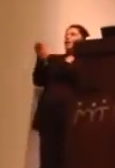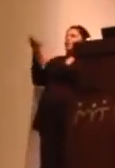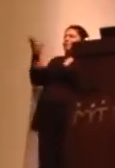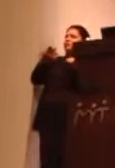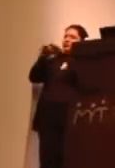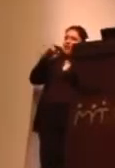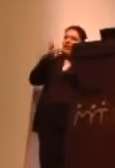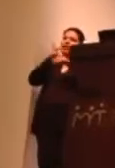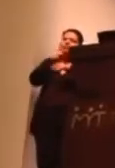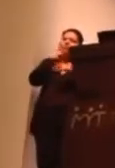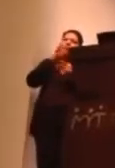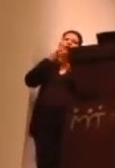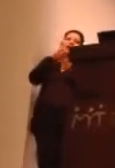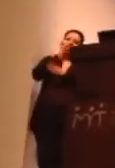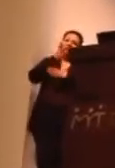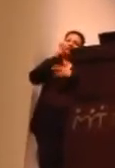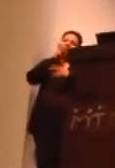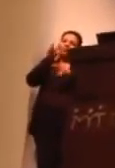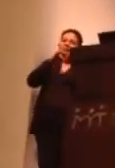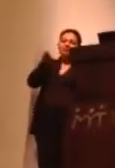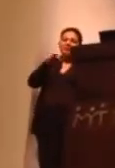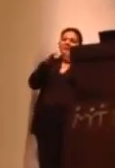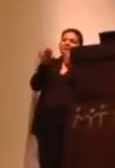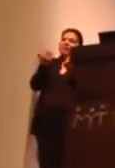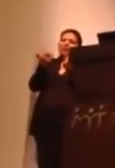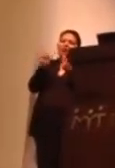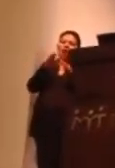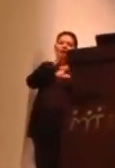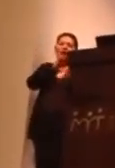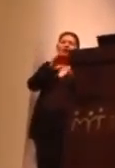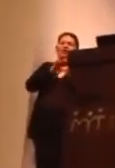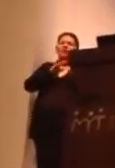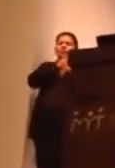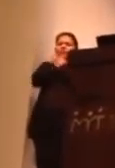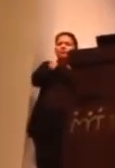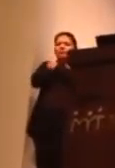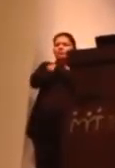físicamente, tangiblemente, cómo controlar sus emociones.